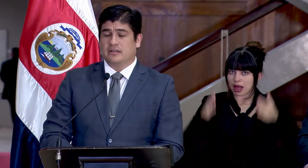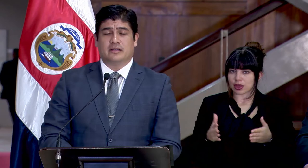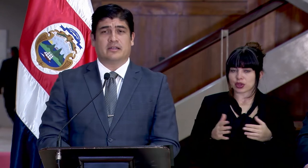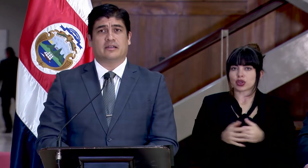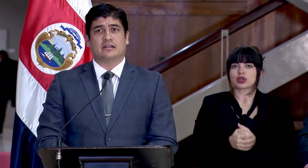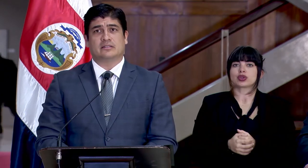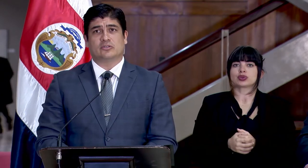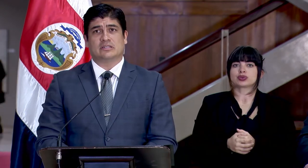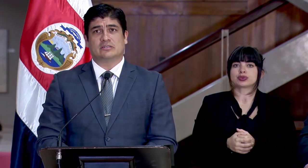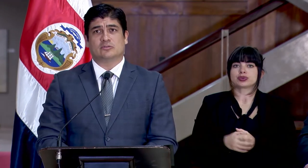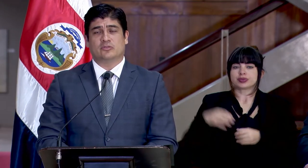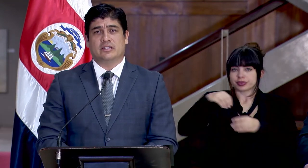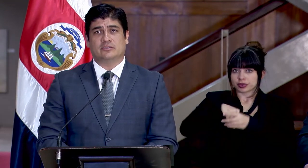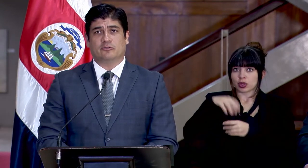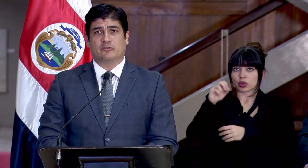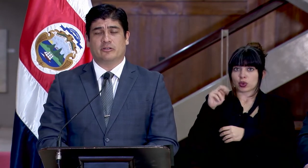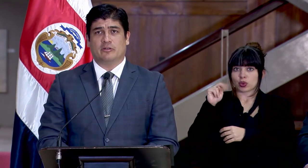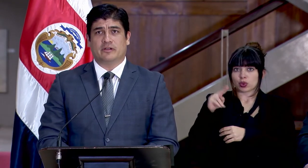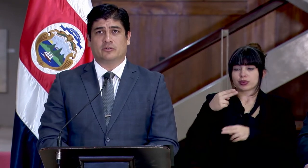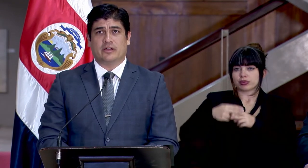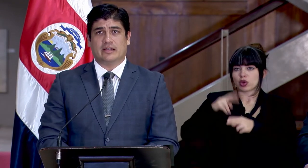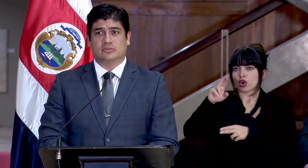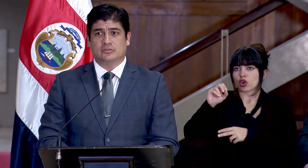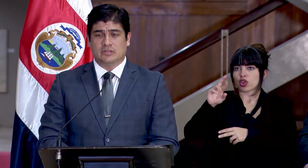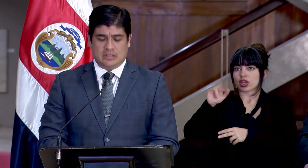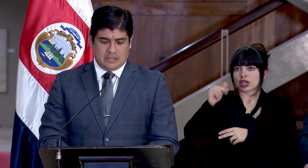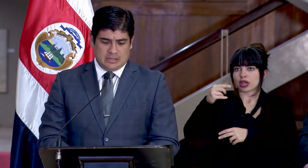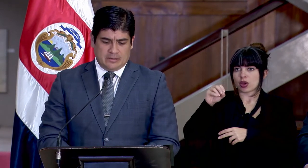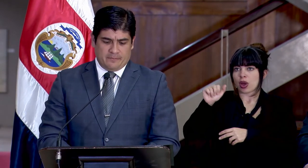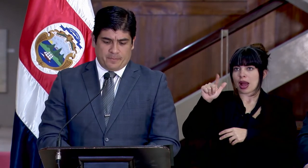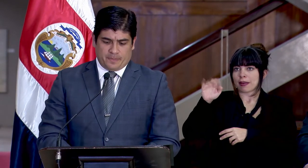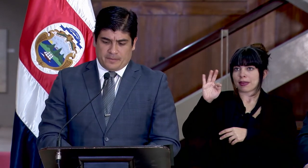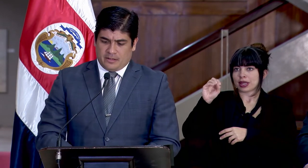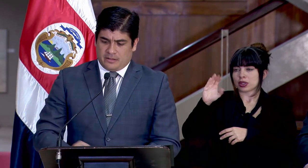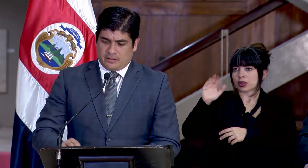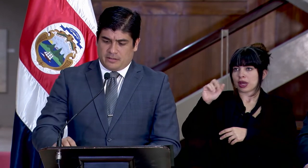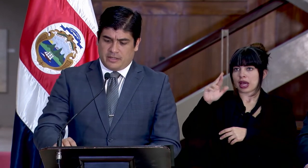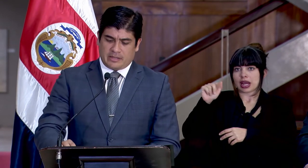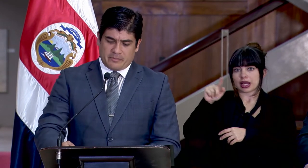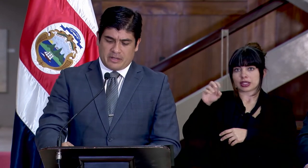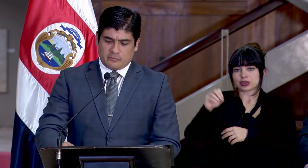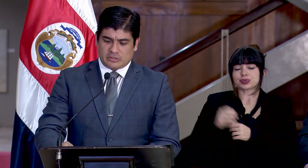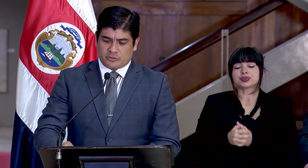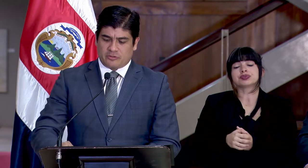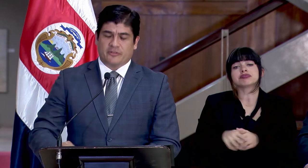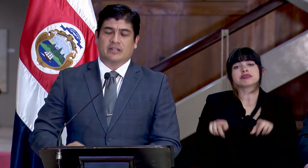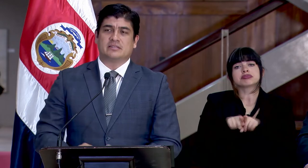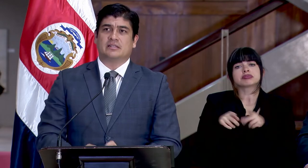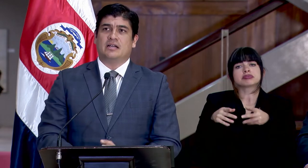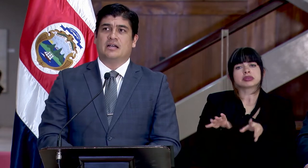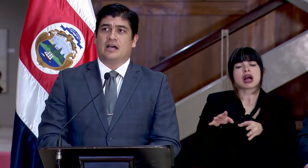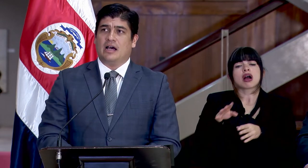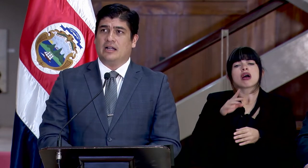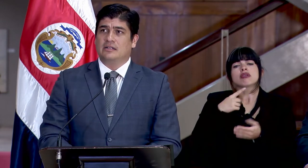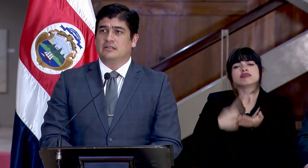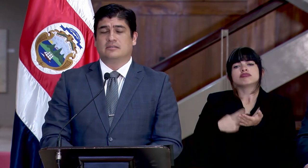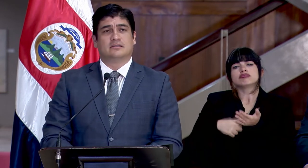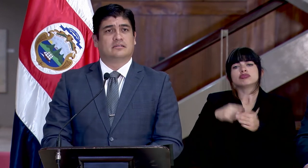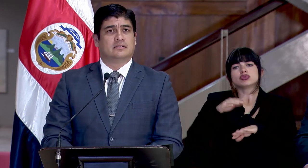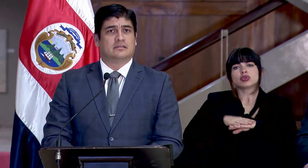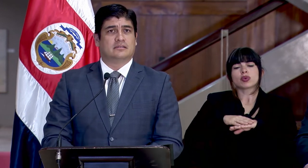en Naciones Unidas, don Rodrigo Alberto Carazo. Y también hemos hecho referencia